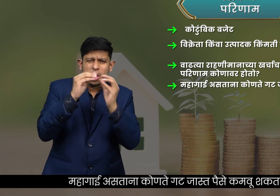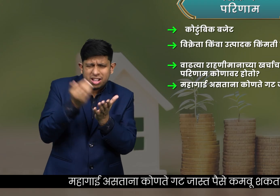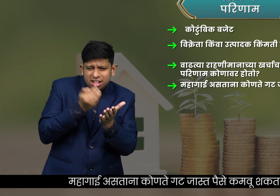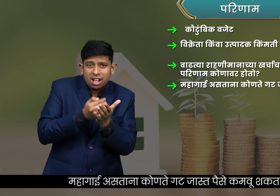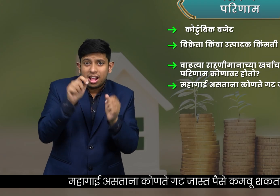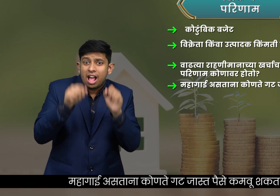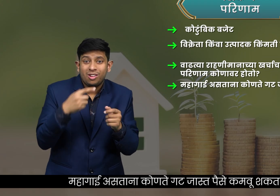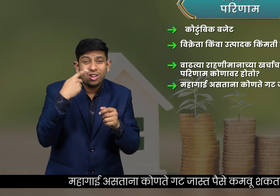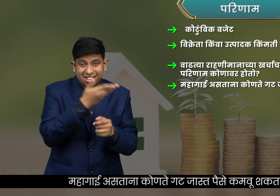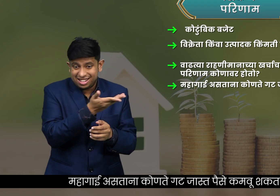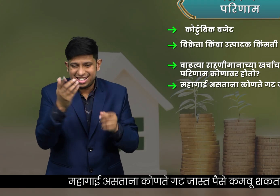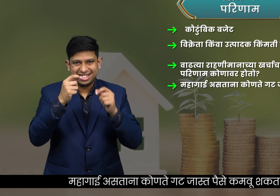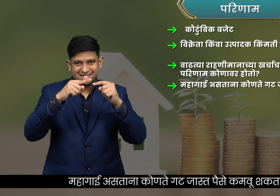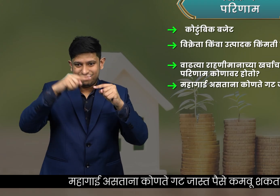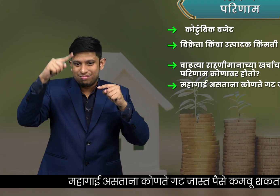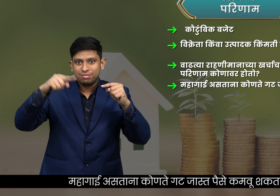कमवू शकतात,